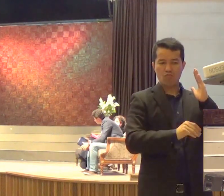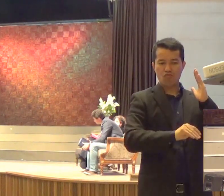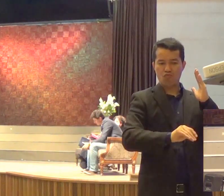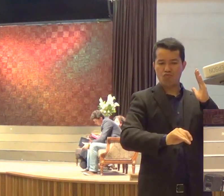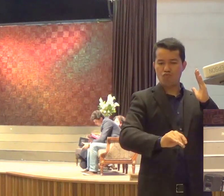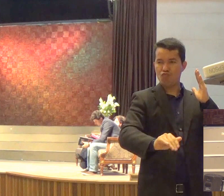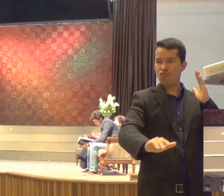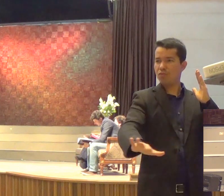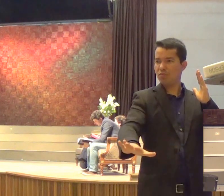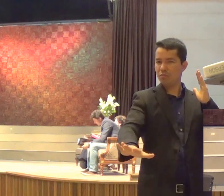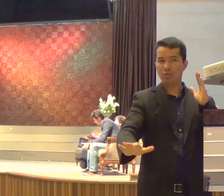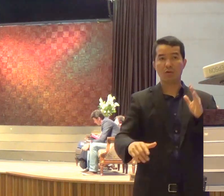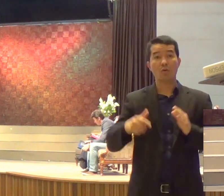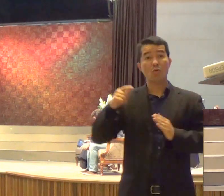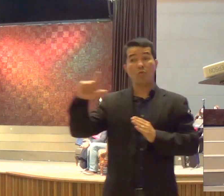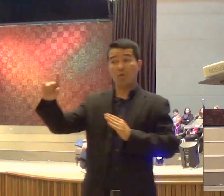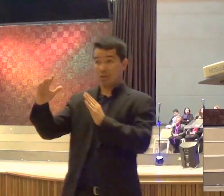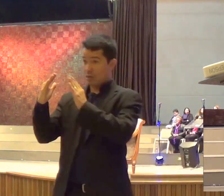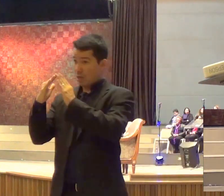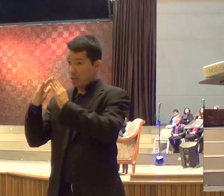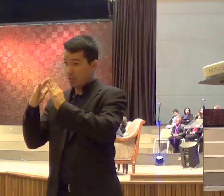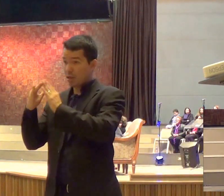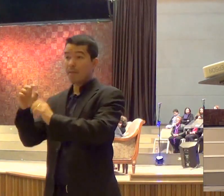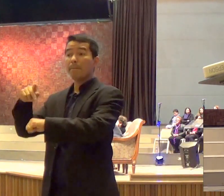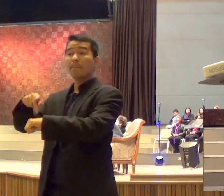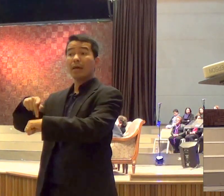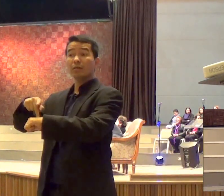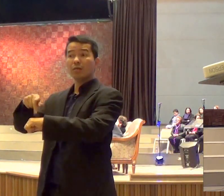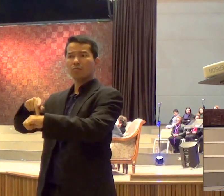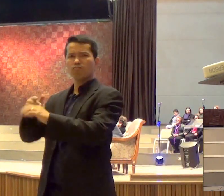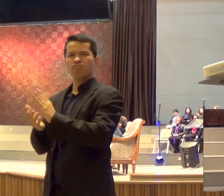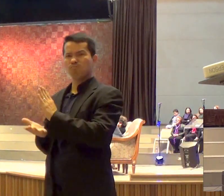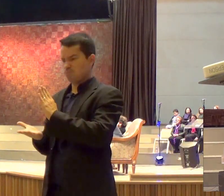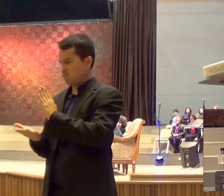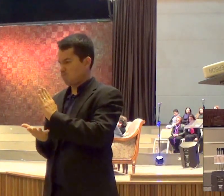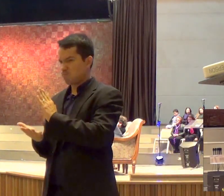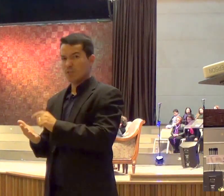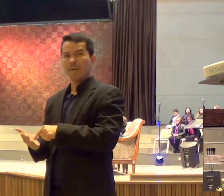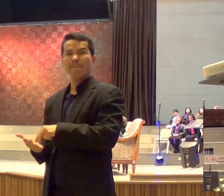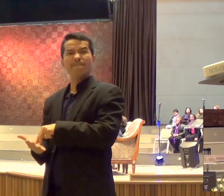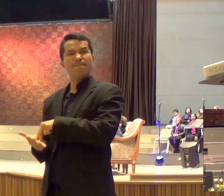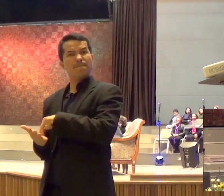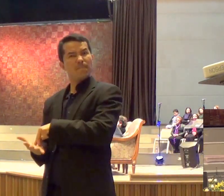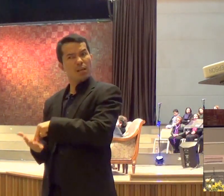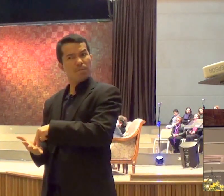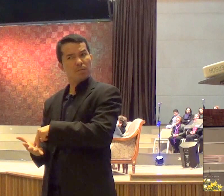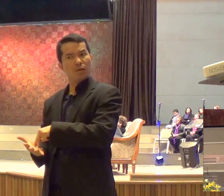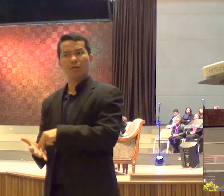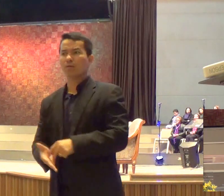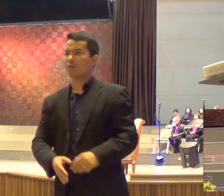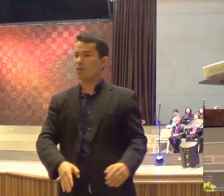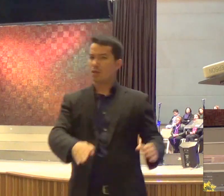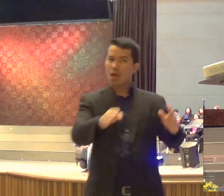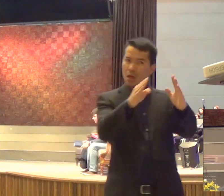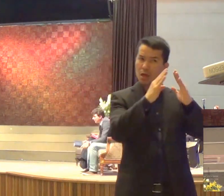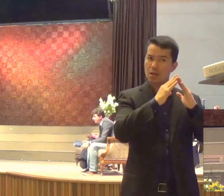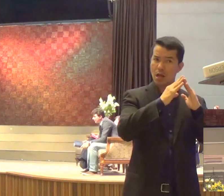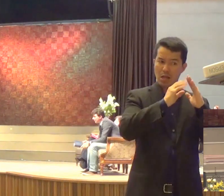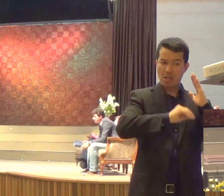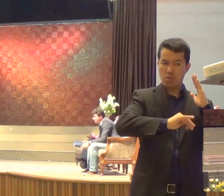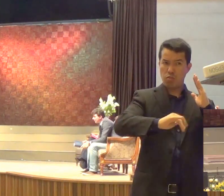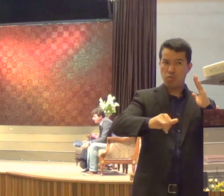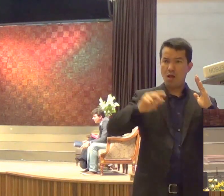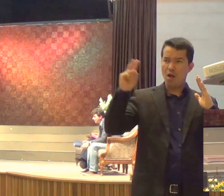enchentes vão contra as duas casas aí no final da história uma fica de pé e a outra